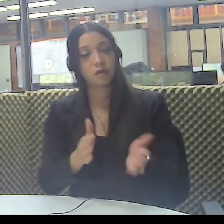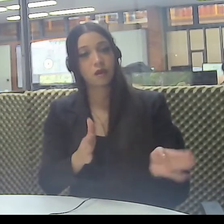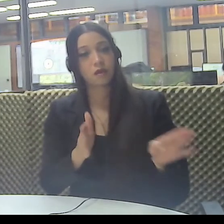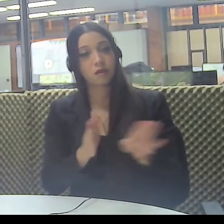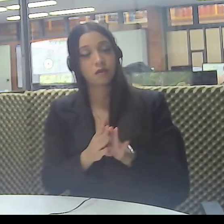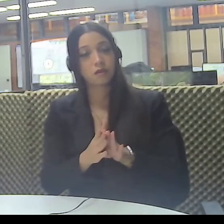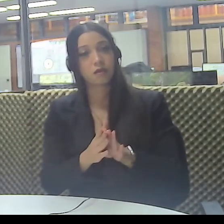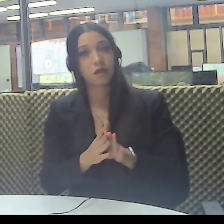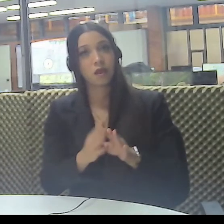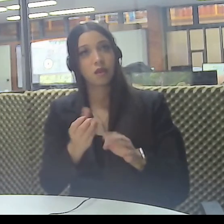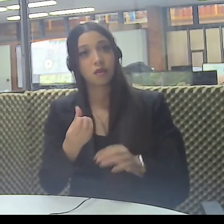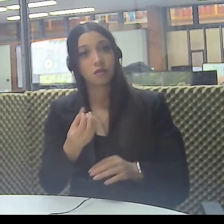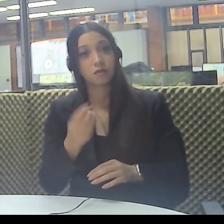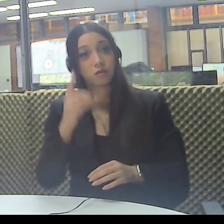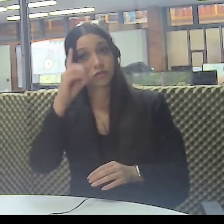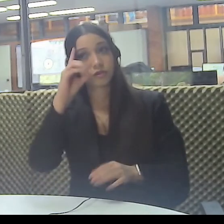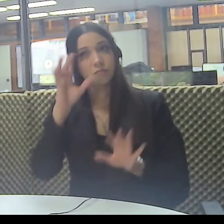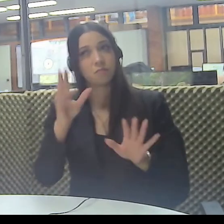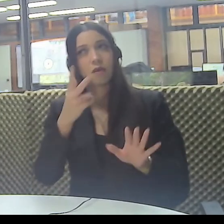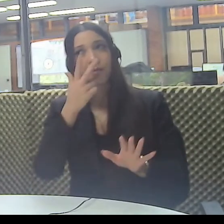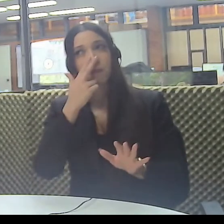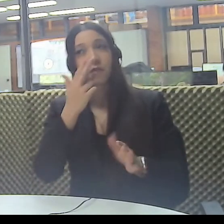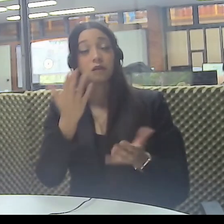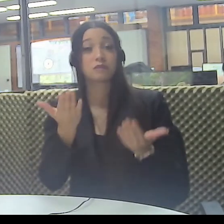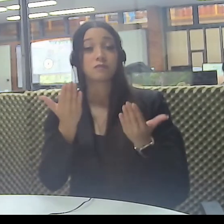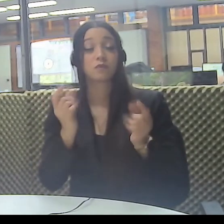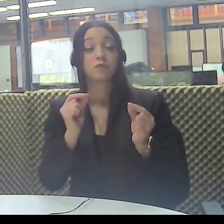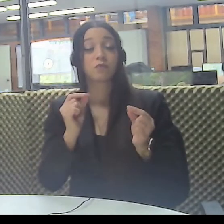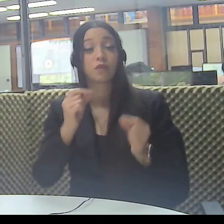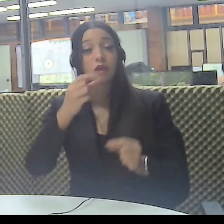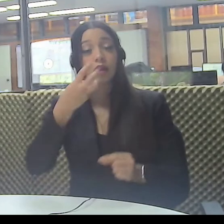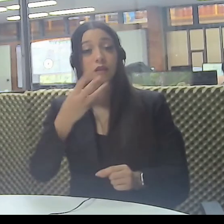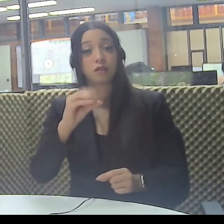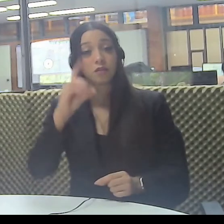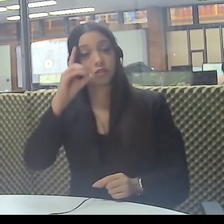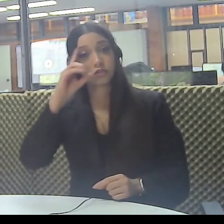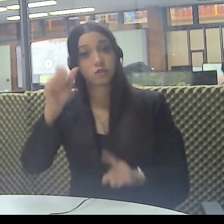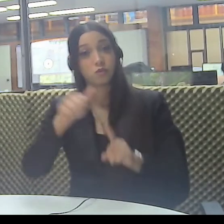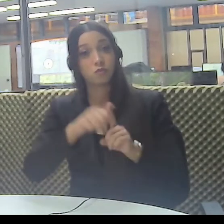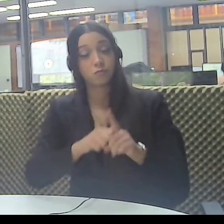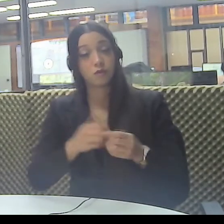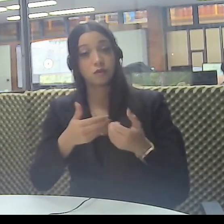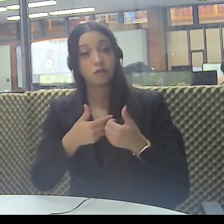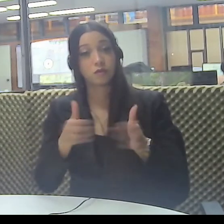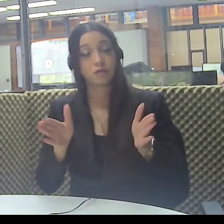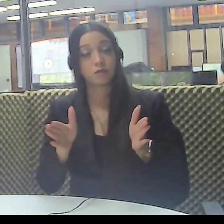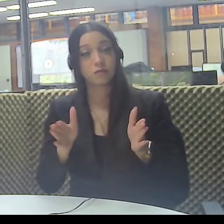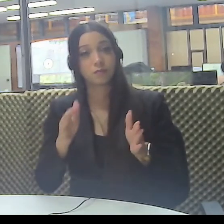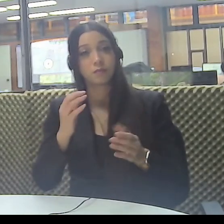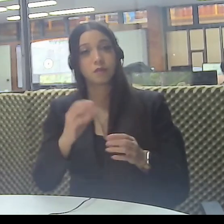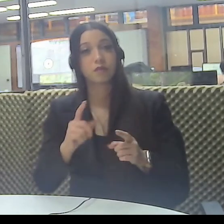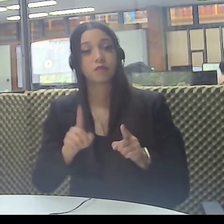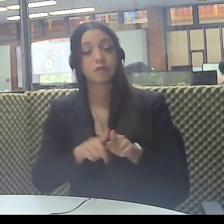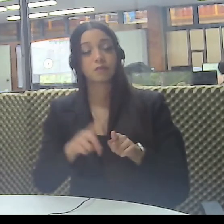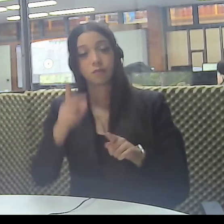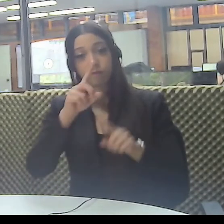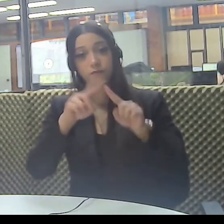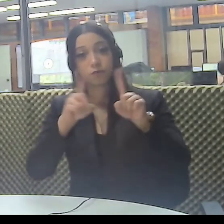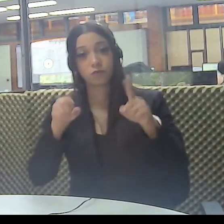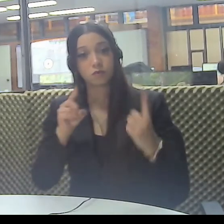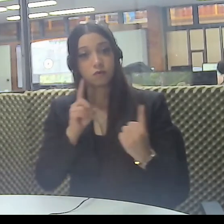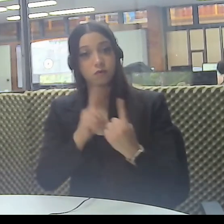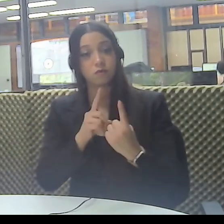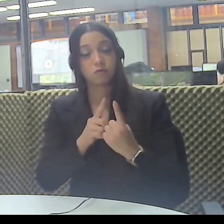previsto pelo edital é de até 60 dias, mas a nossa intenção é que em 30 dias está inaugurando, nós seremos lá cooperados, nós atendendo,